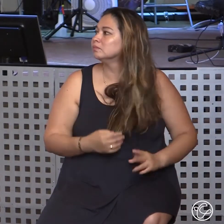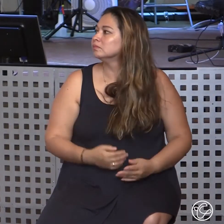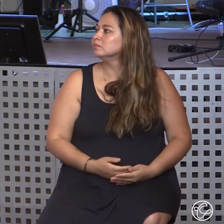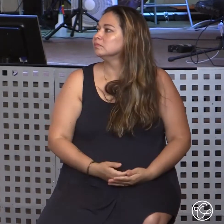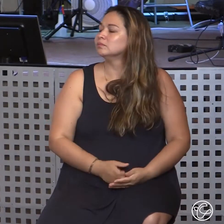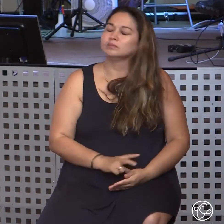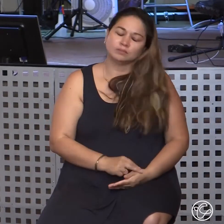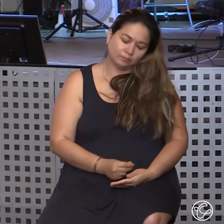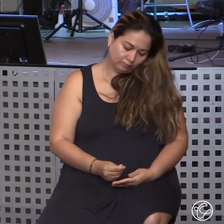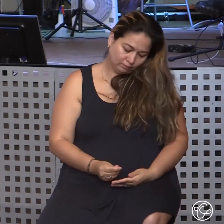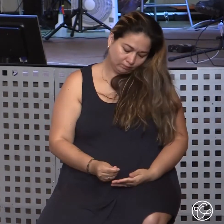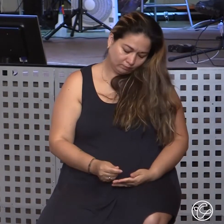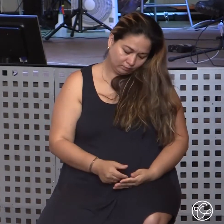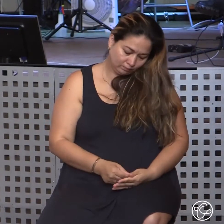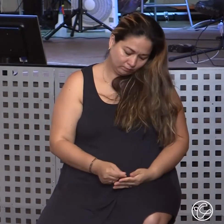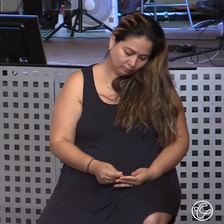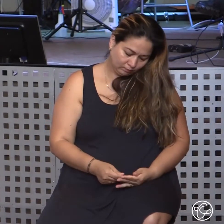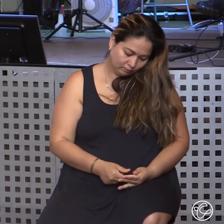cuánta